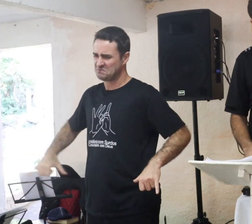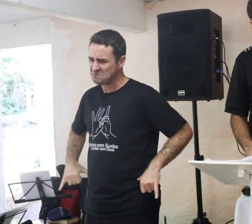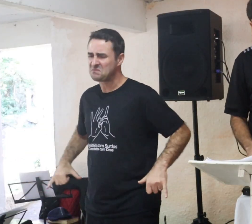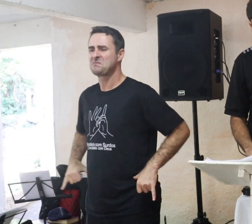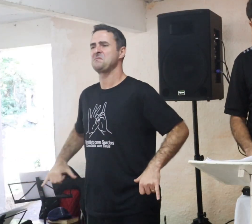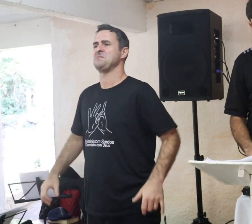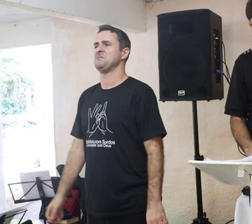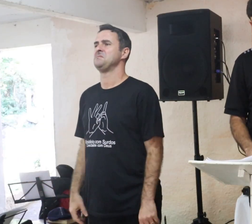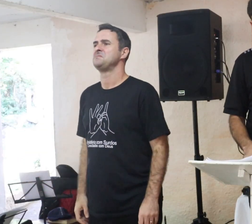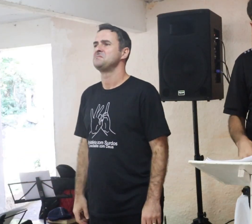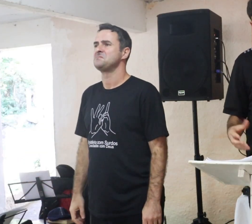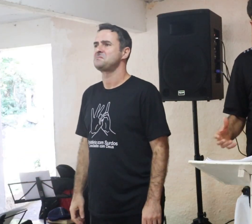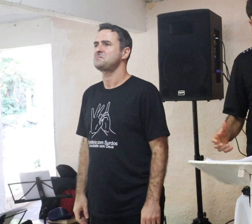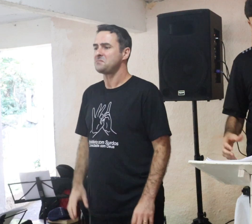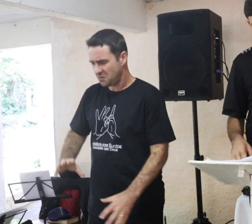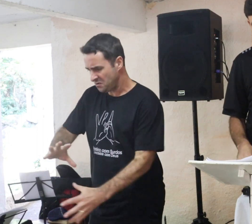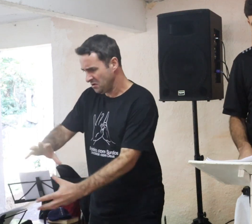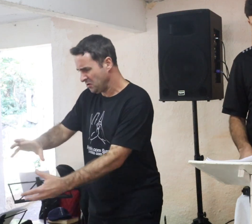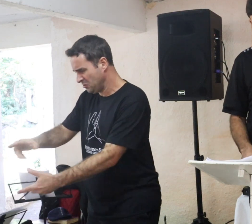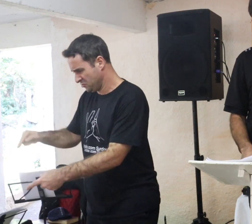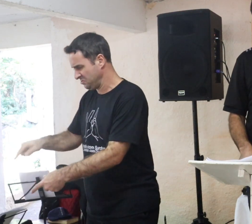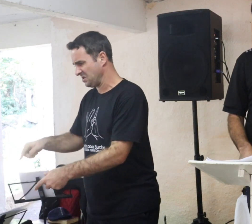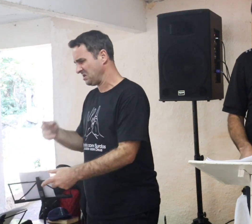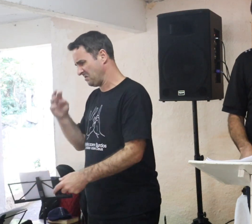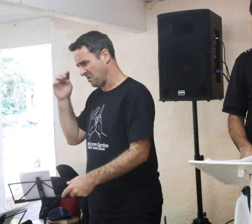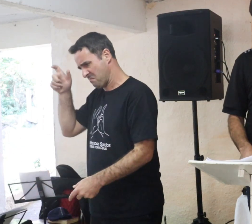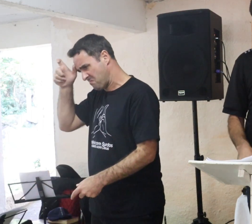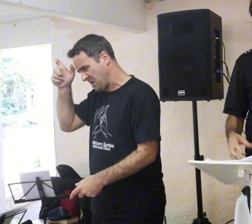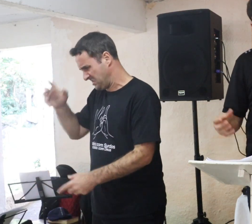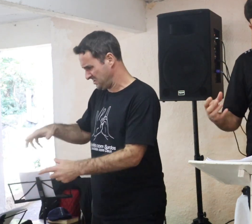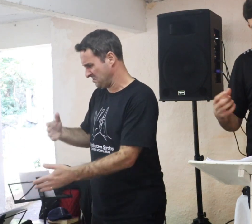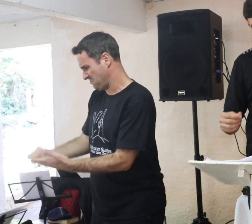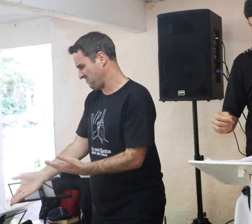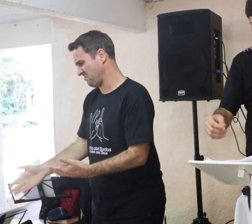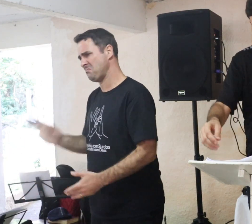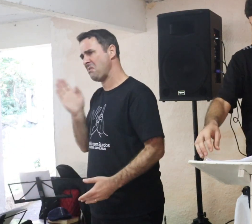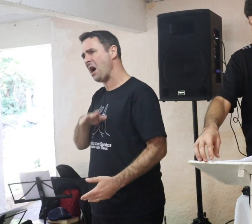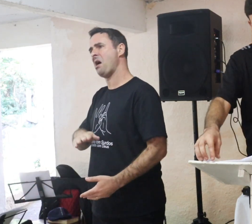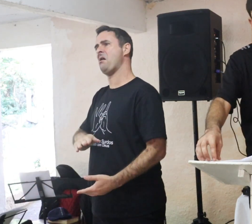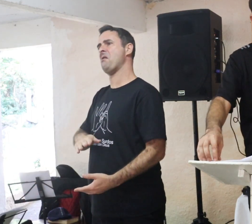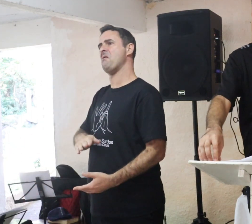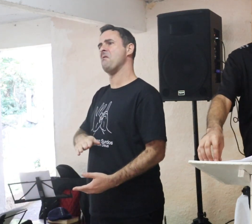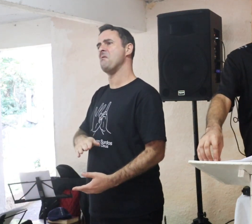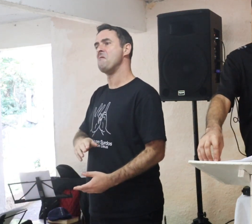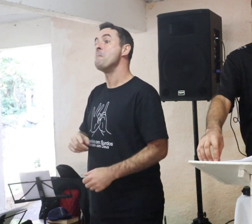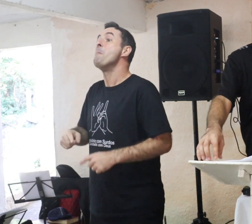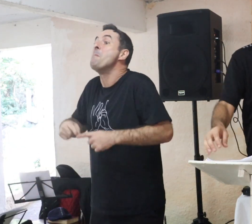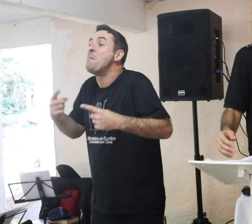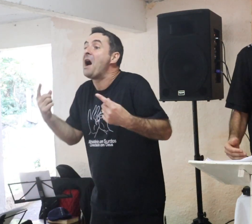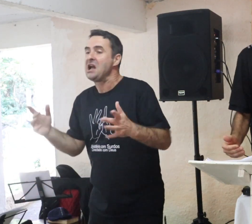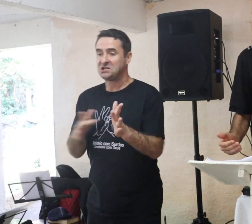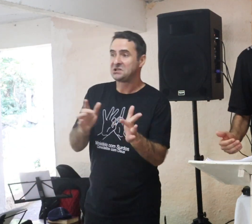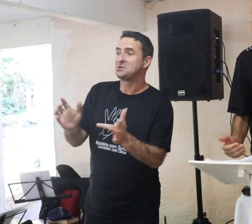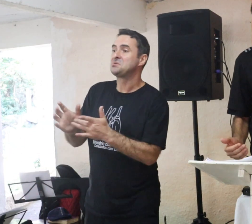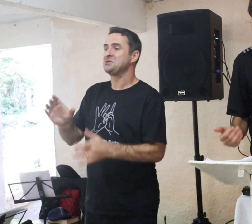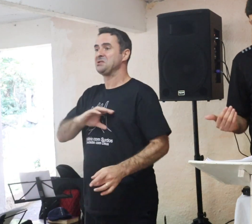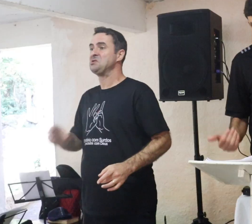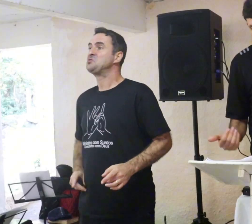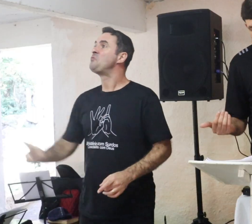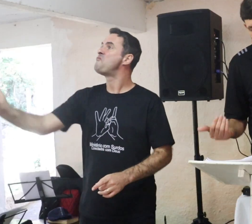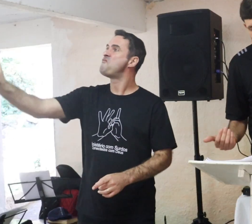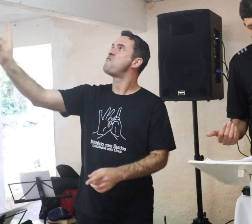hoje. Há um mundo que jaz no maligno, mas Cristo vem para transformar essa igreja militante numa